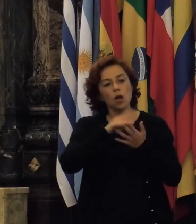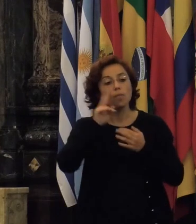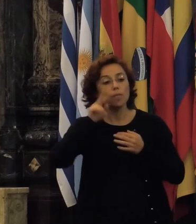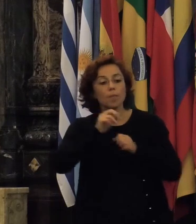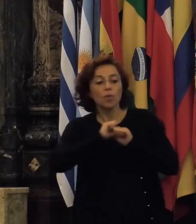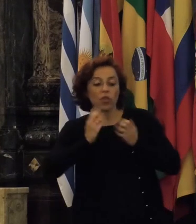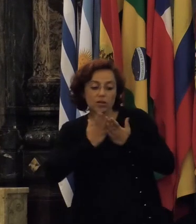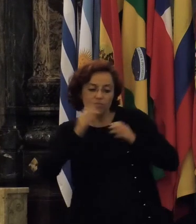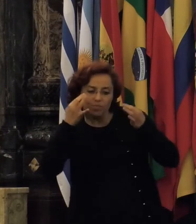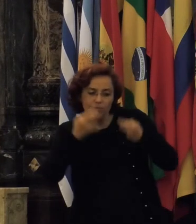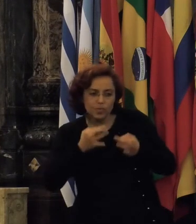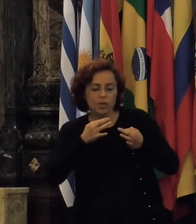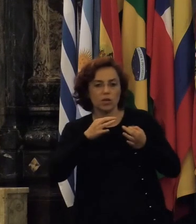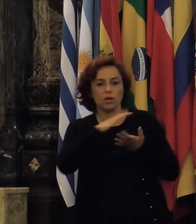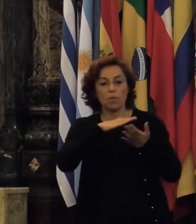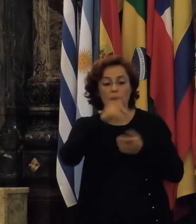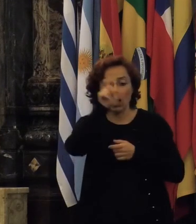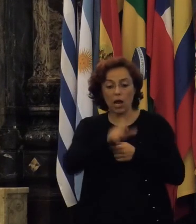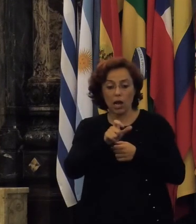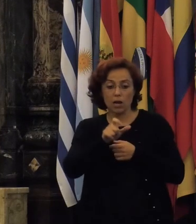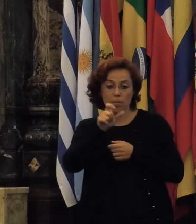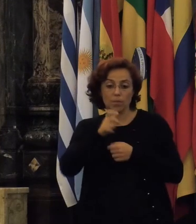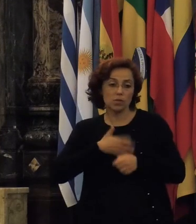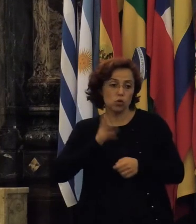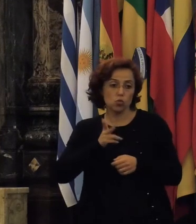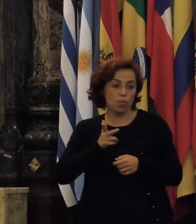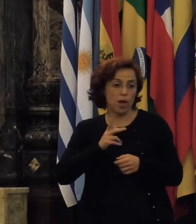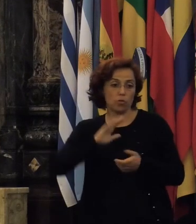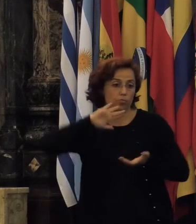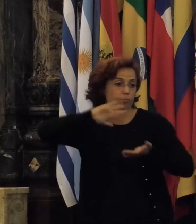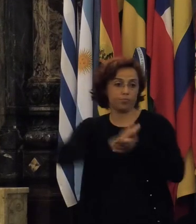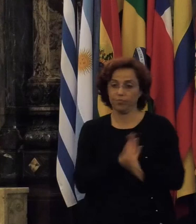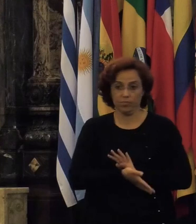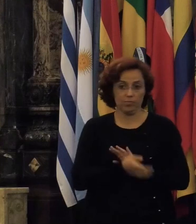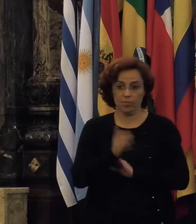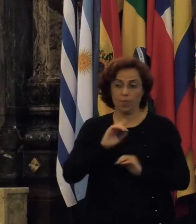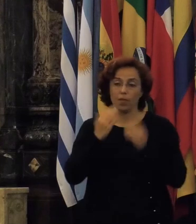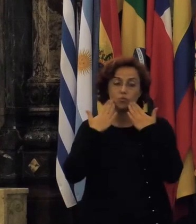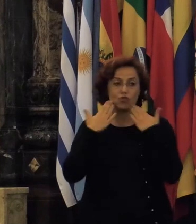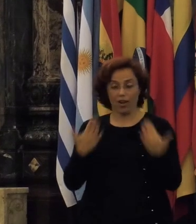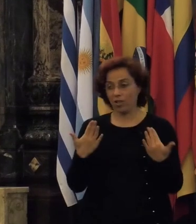que los seres humanos no quedemos aplastados. Muchas gracias.